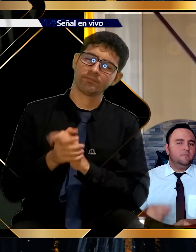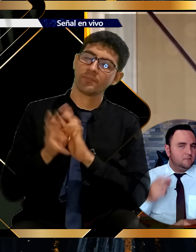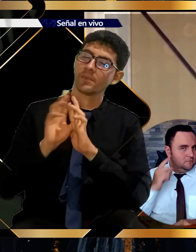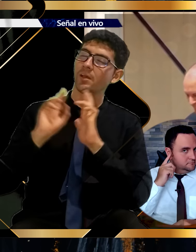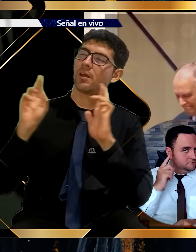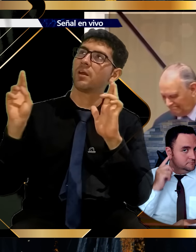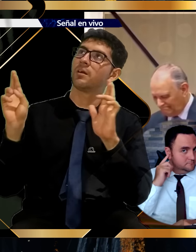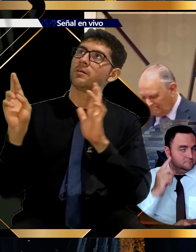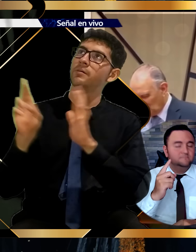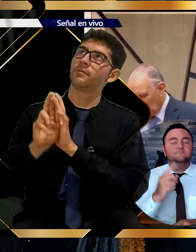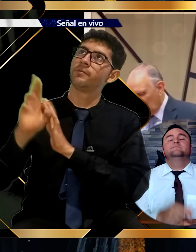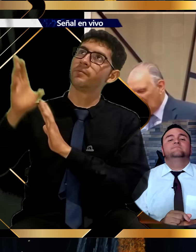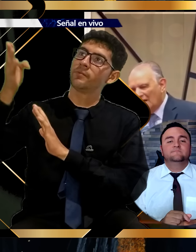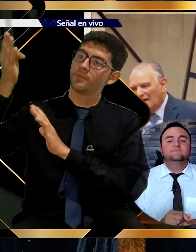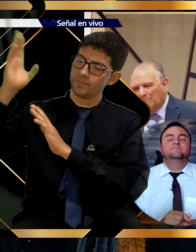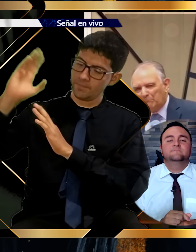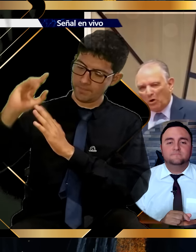Él.